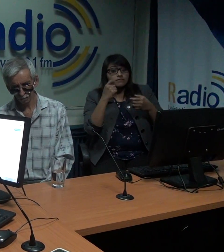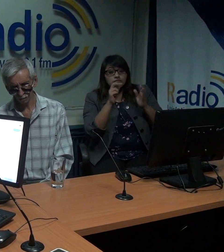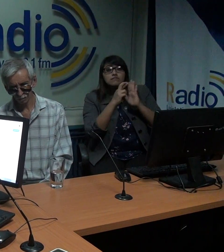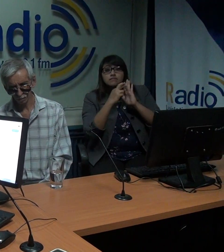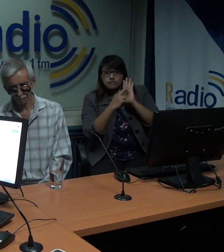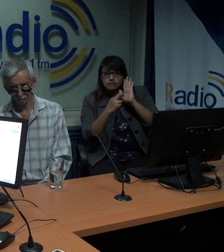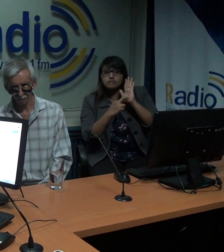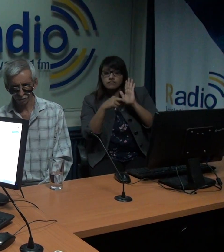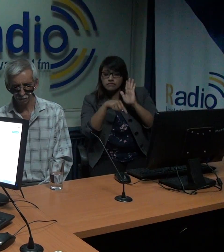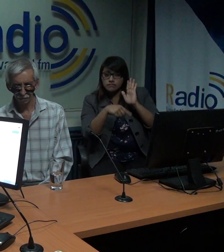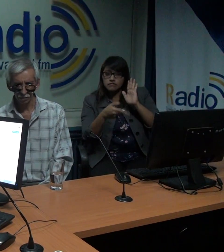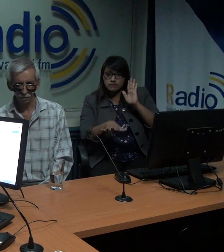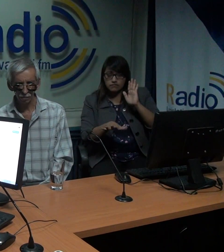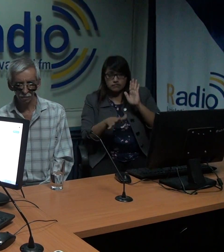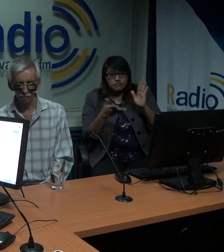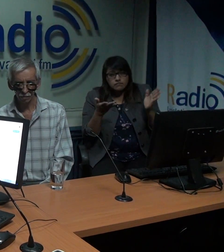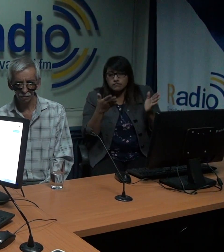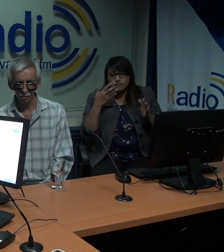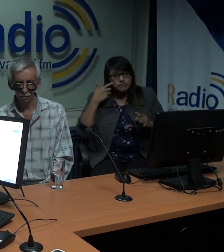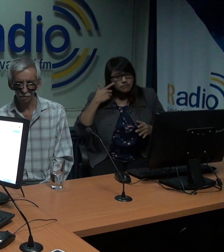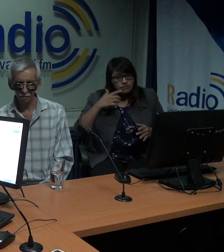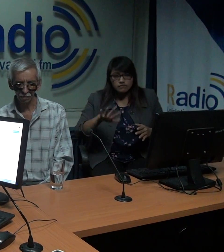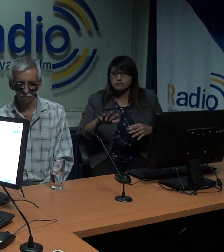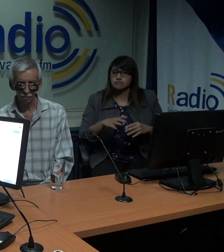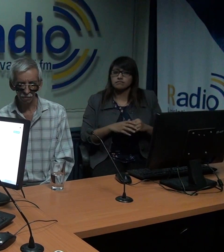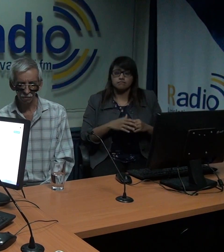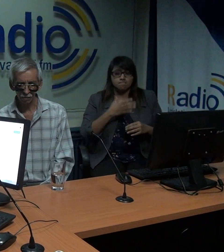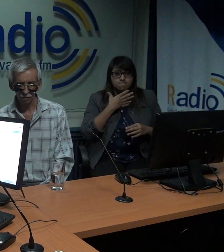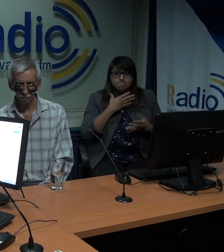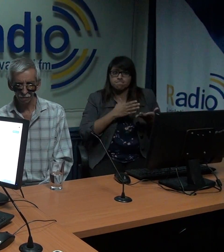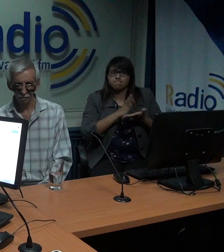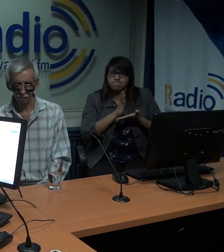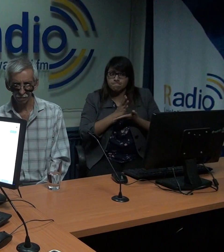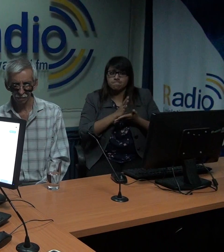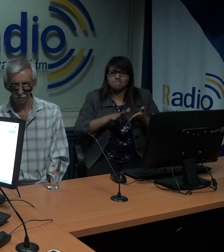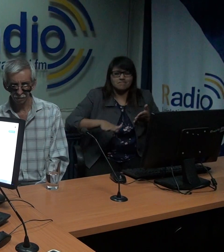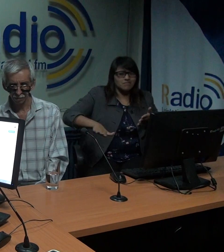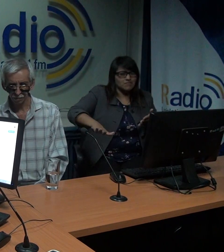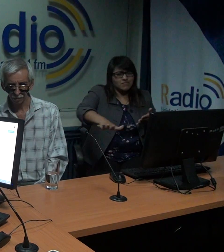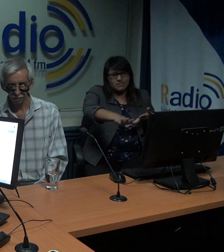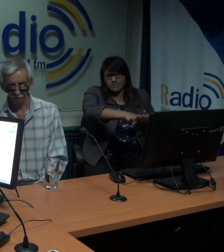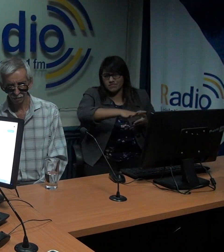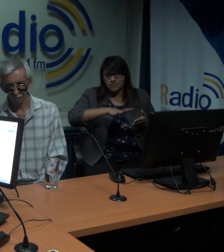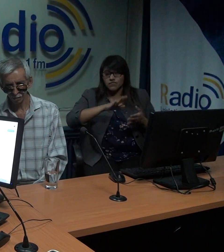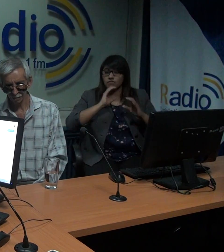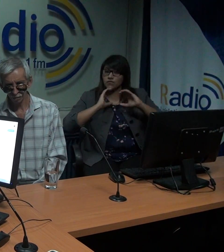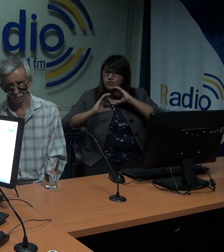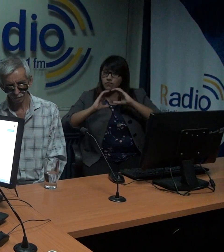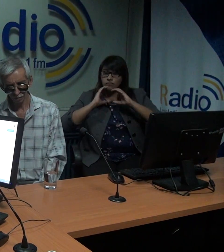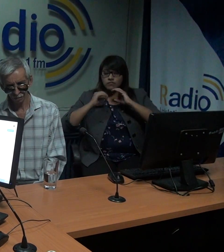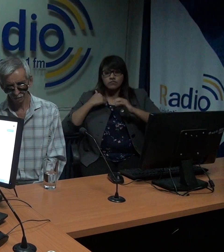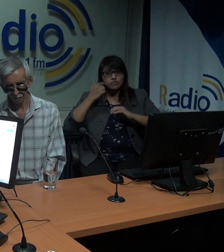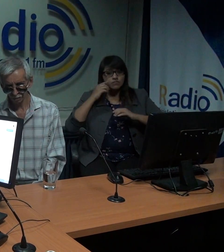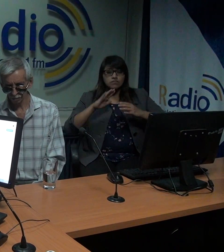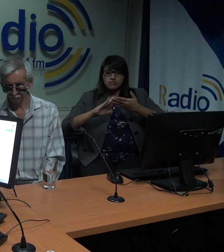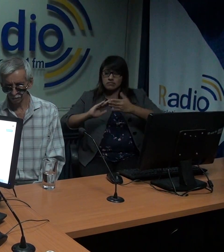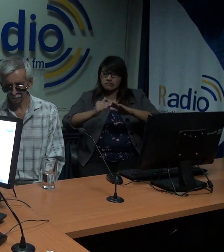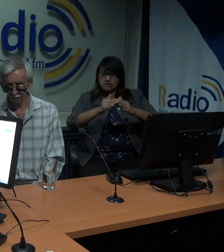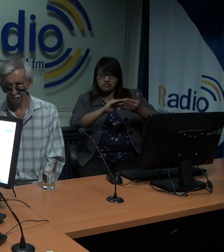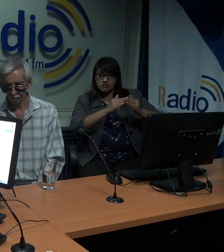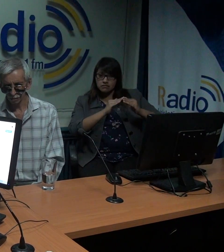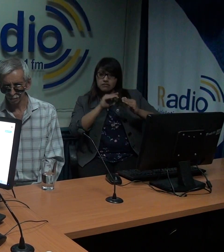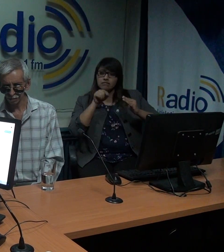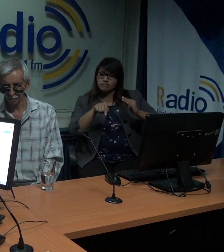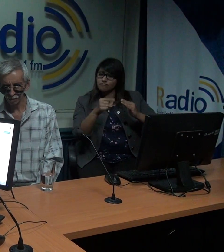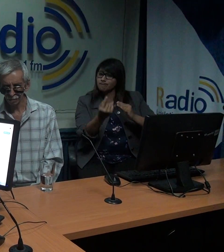Pero, por ejemplo, en los sectores donde se dificulta el acceso, la comunicación, como por ejemplo la zona rural, hay muchas de